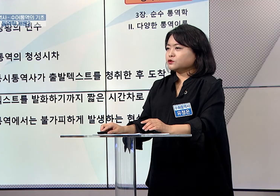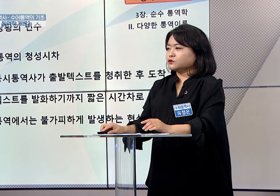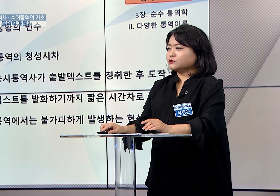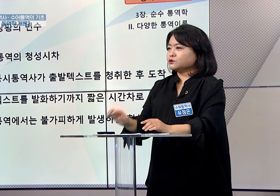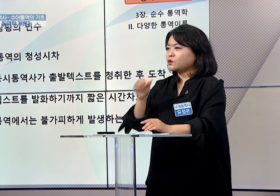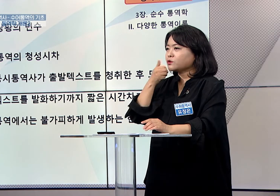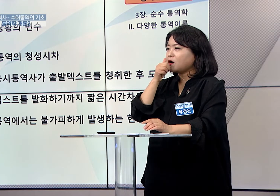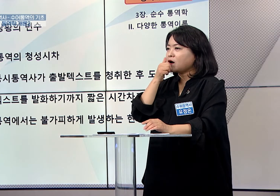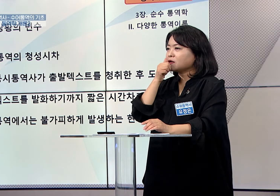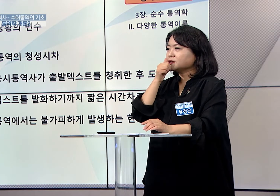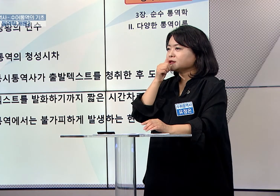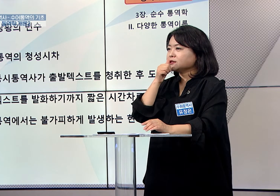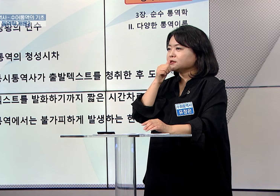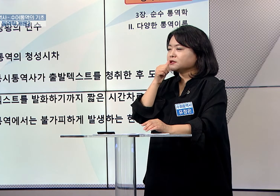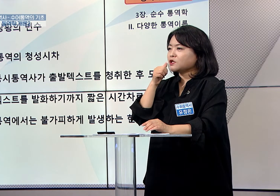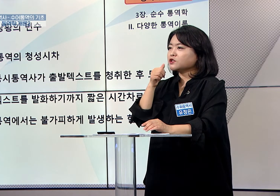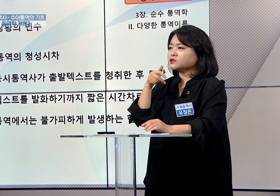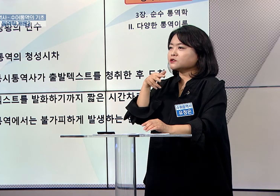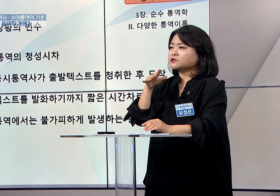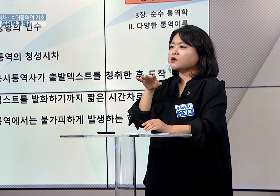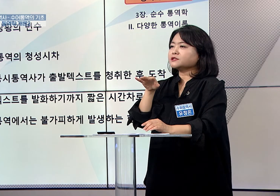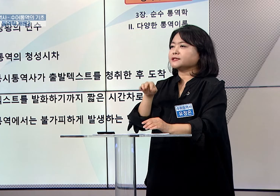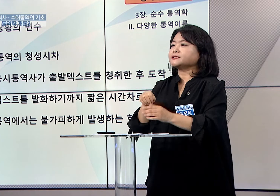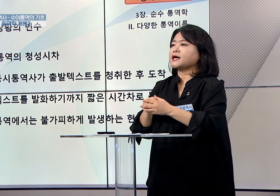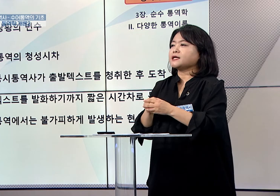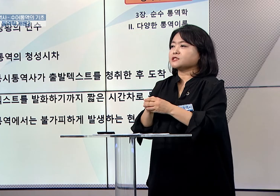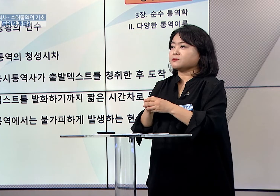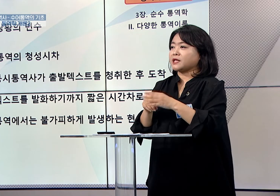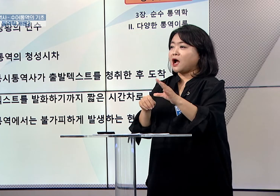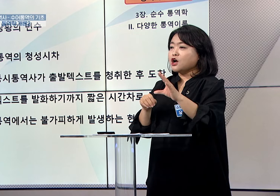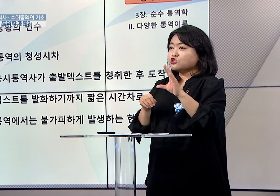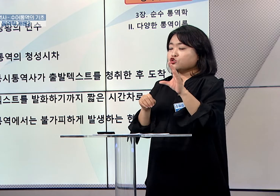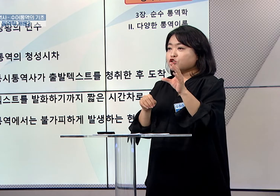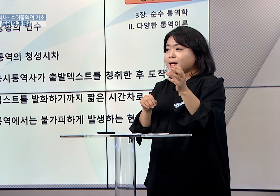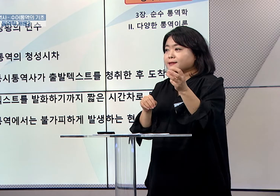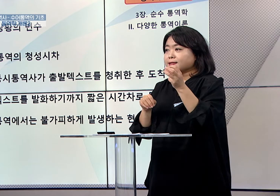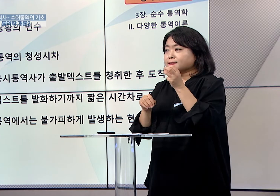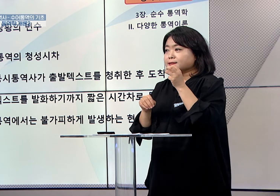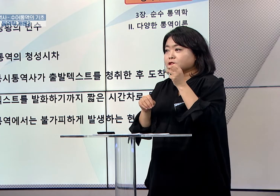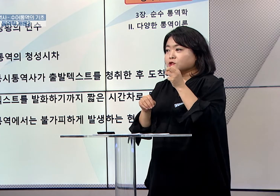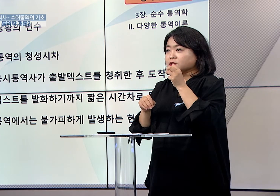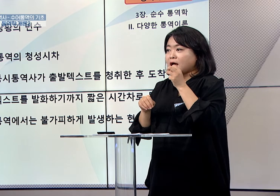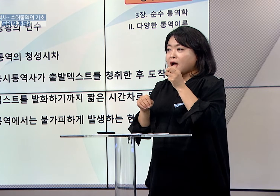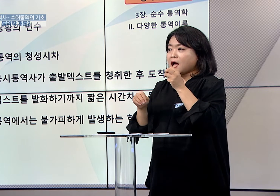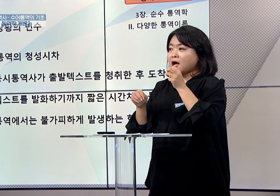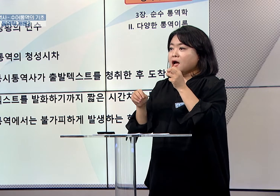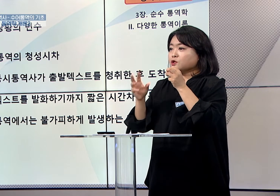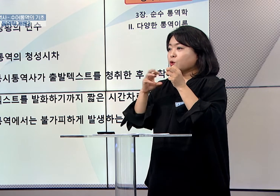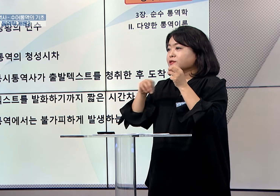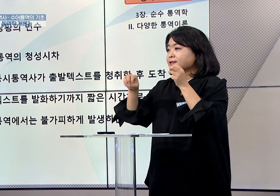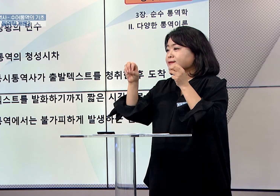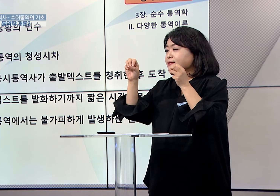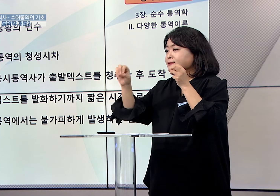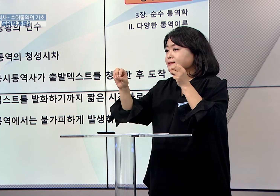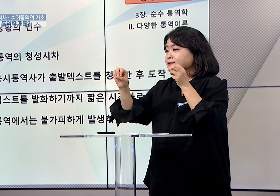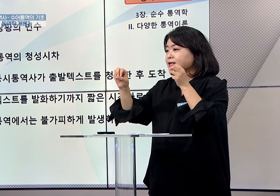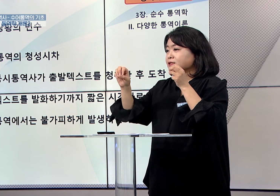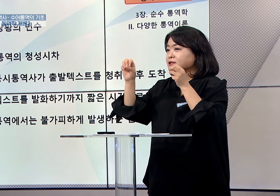그리고 통역의 청성 시차가 있습니다. 출발 테스트가 도착 테스트까지